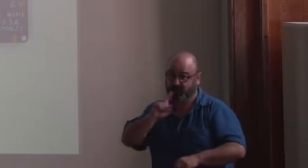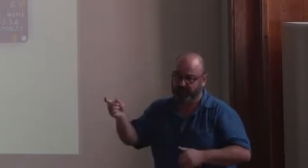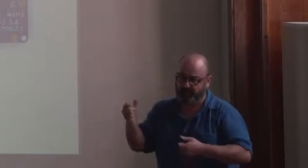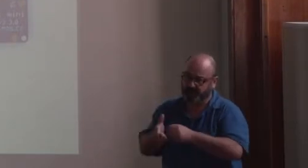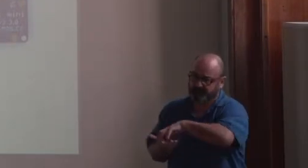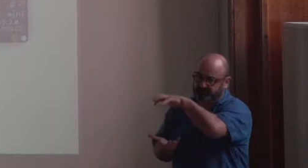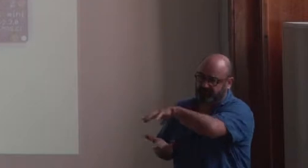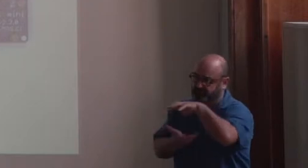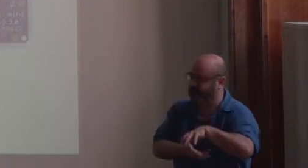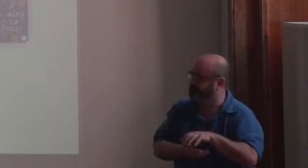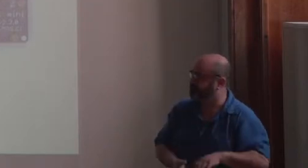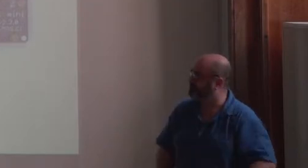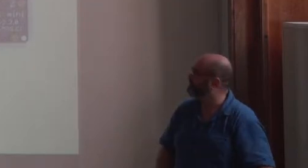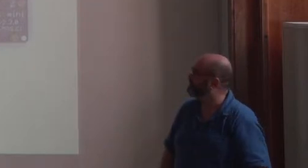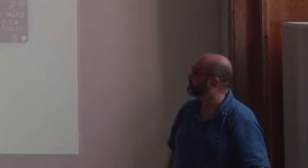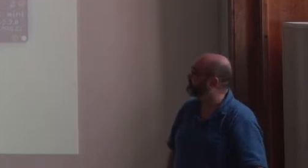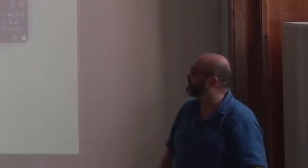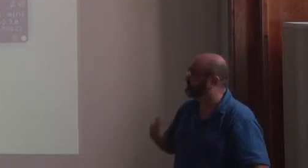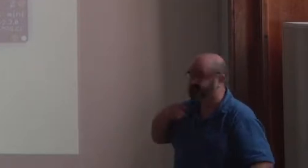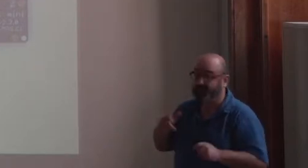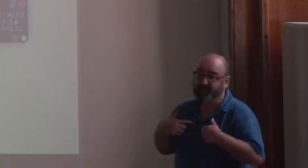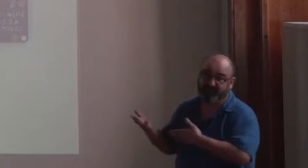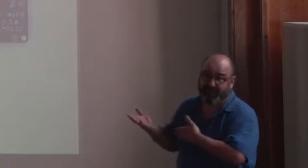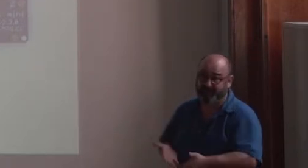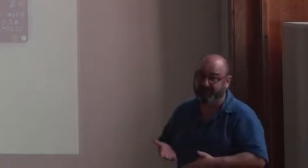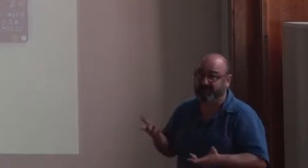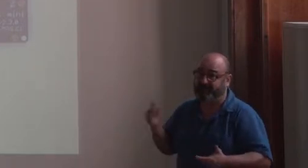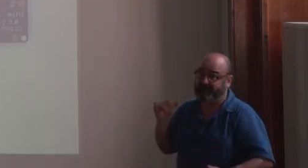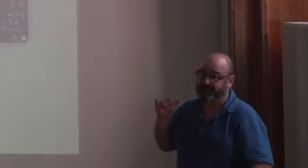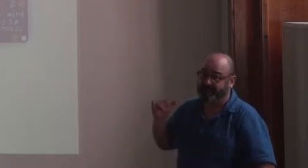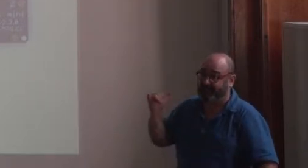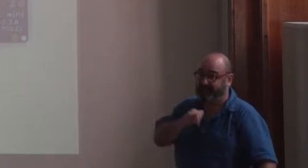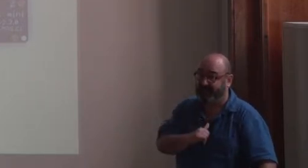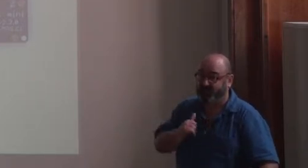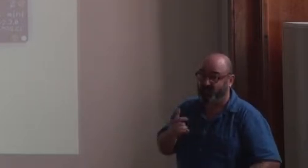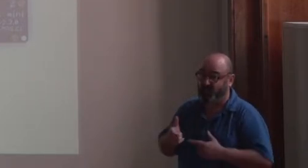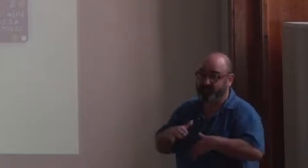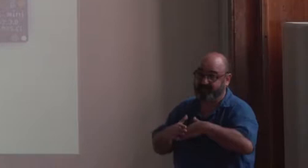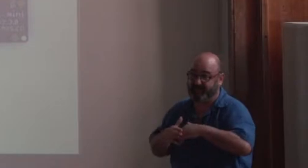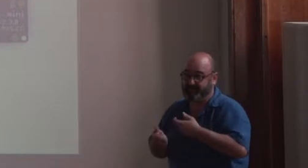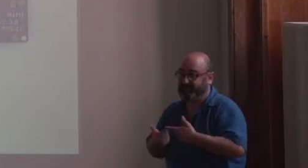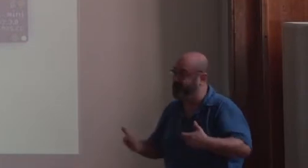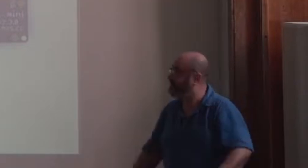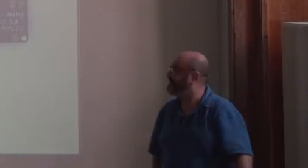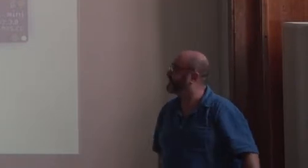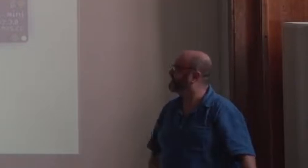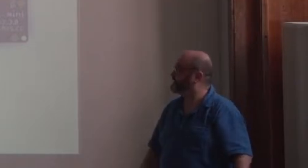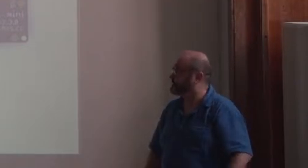quelques-uns. Je voulais en ramener, mais en avion, j'ai pas pu ramener beaucoup de matos.